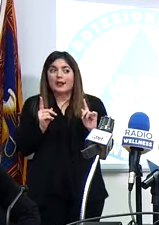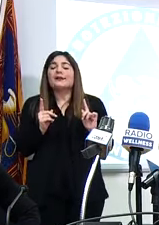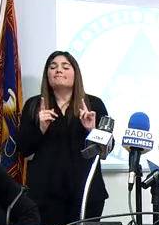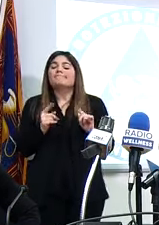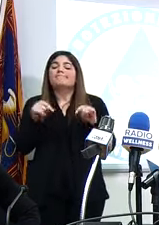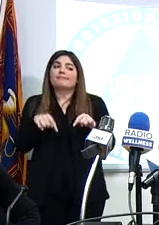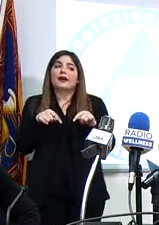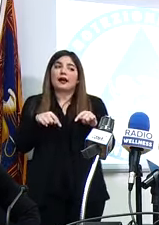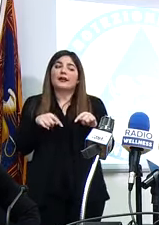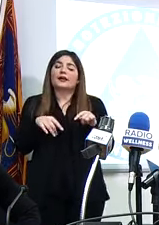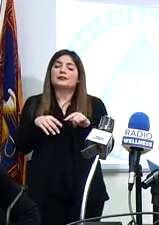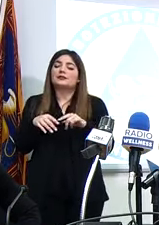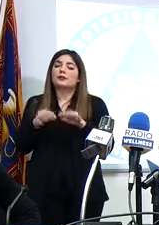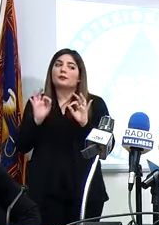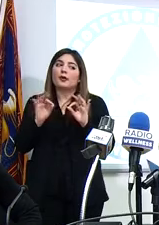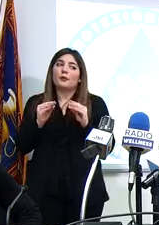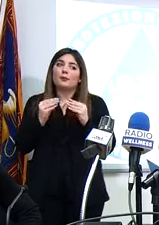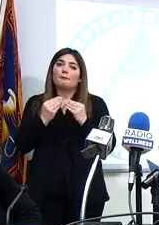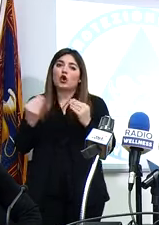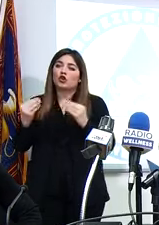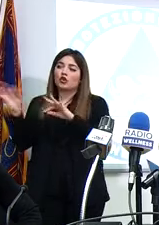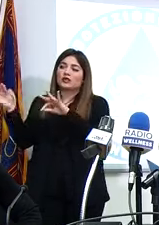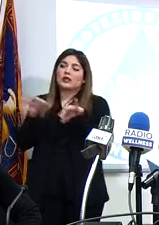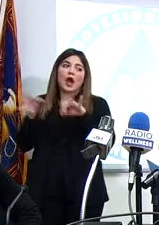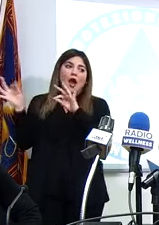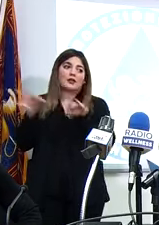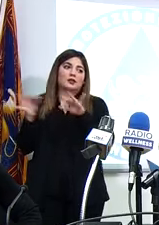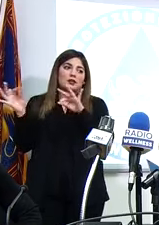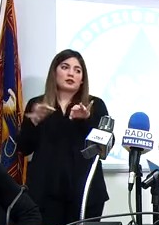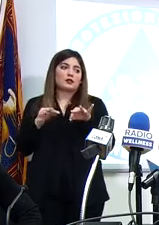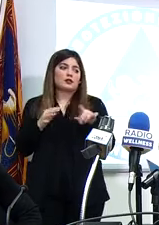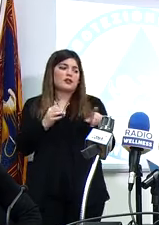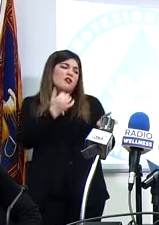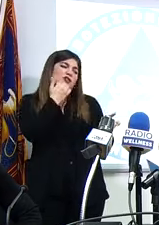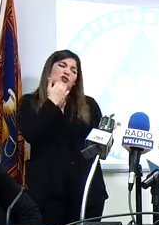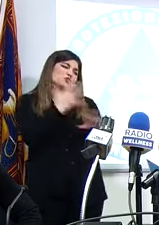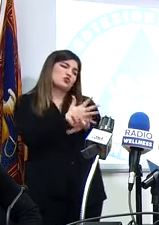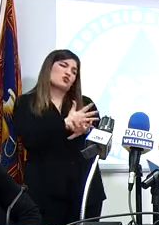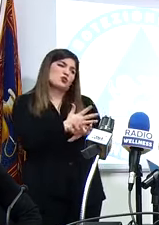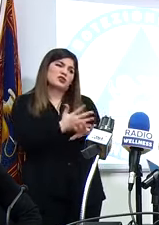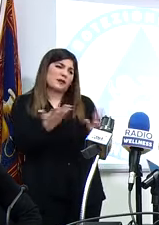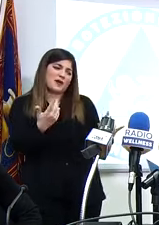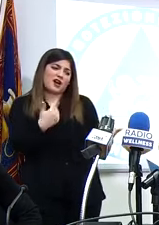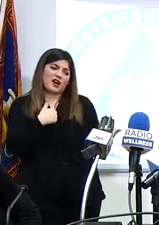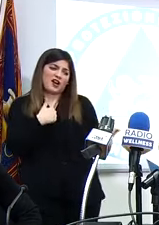Quindi torniamo alla seconda domanda invece. Mi perdoni, no, restiamo un secondo sulla prima.